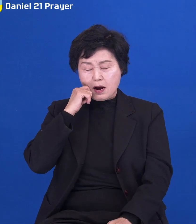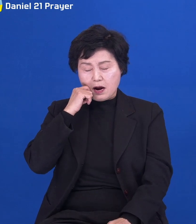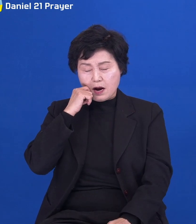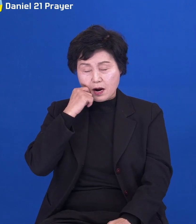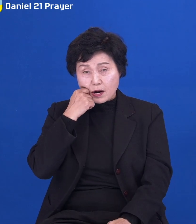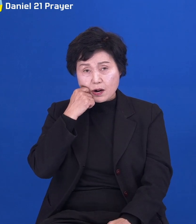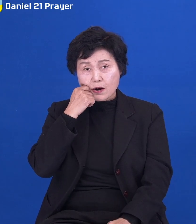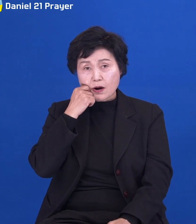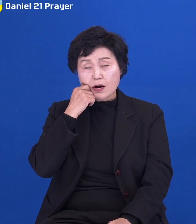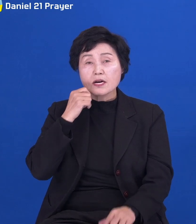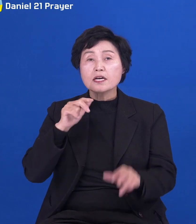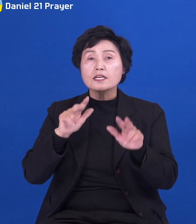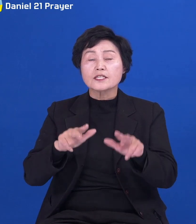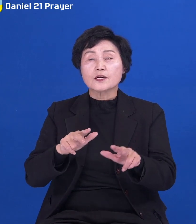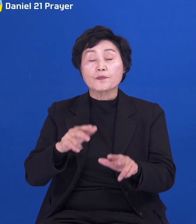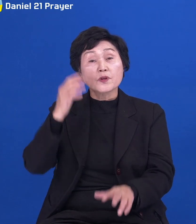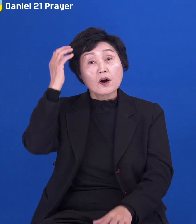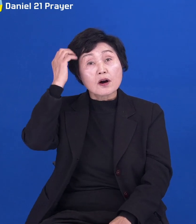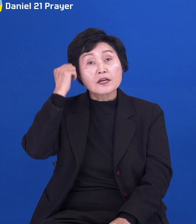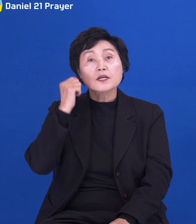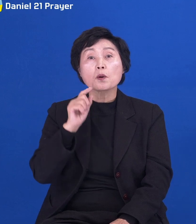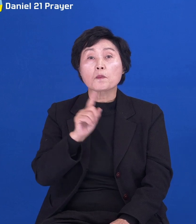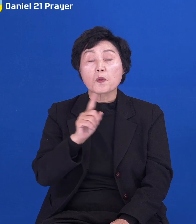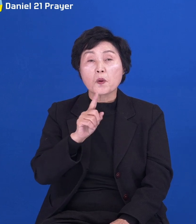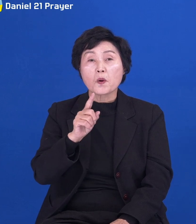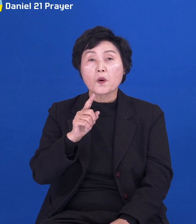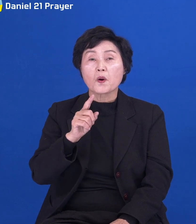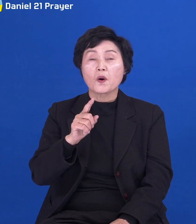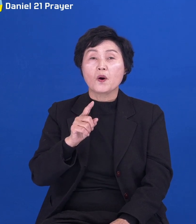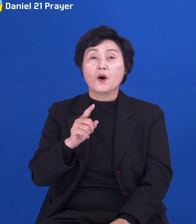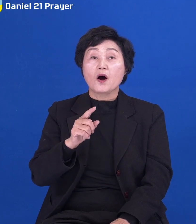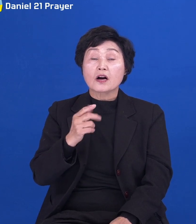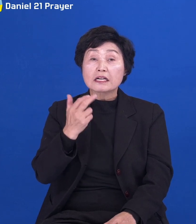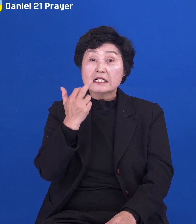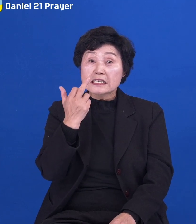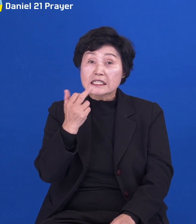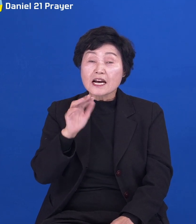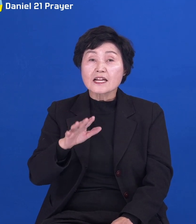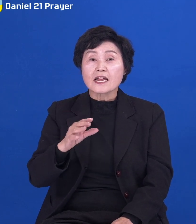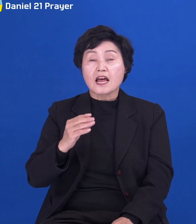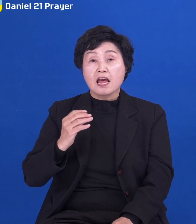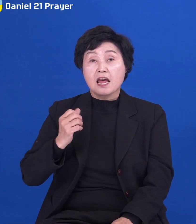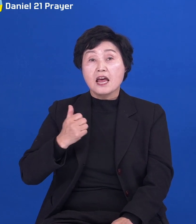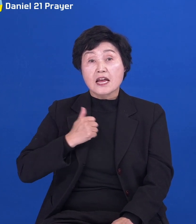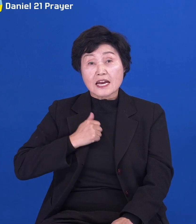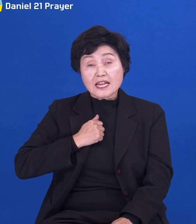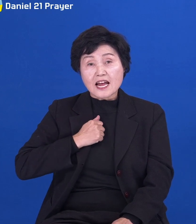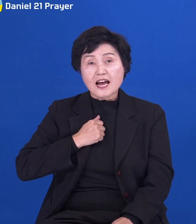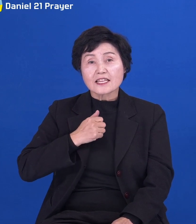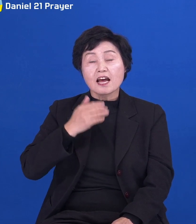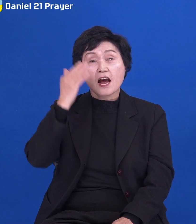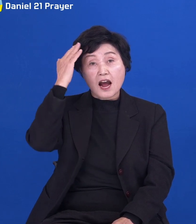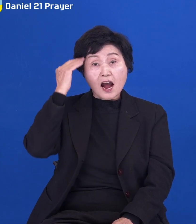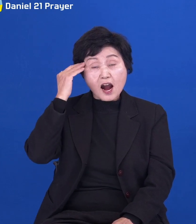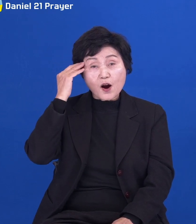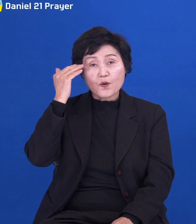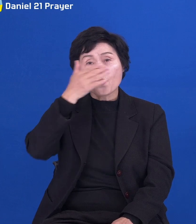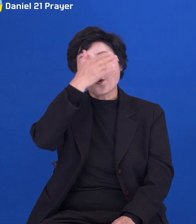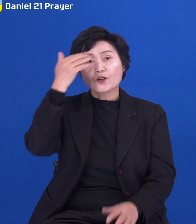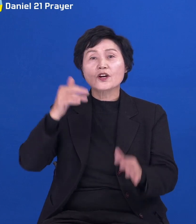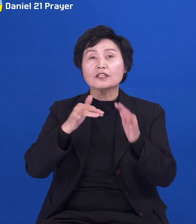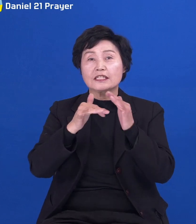잊혀지지 않은 것이 하나 있어요. 저희가 사는 그 산에 카나다 교회 한인 청년들이 올라왔어요. 올라와서 불을